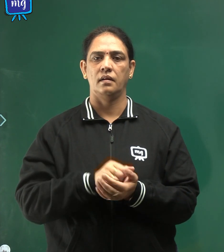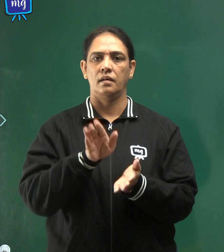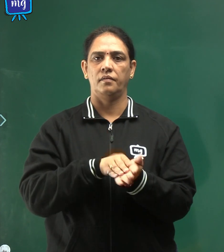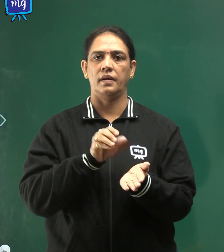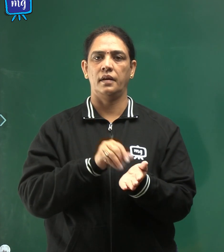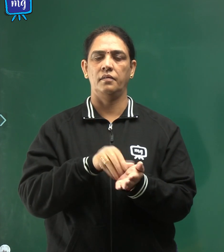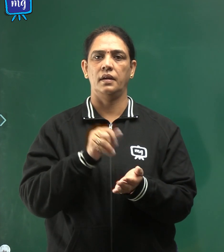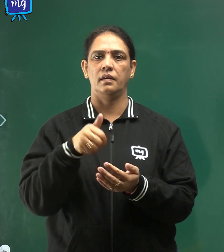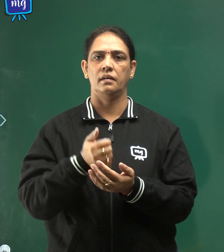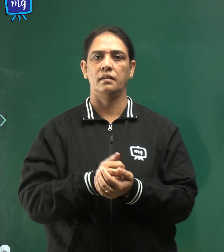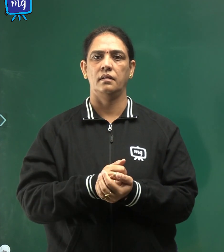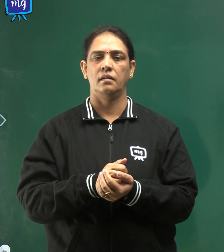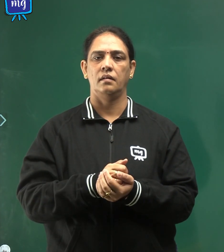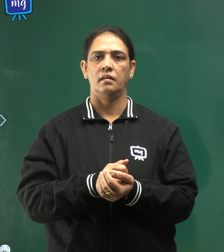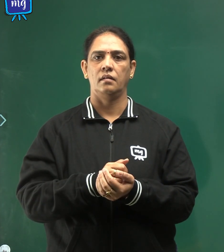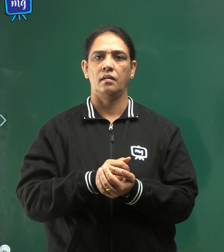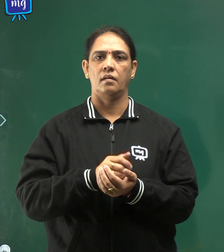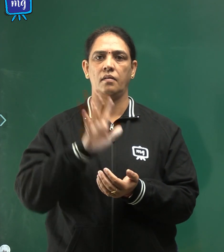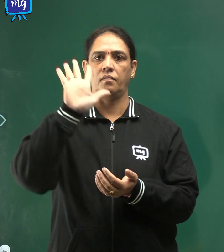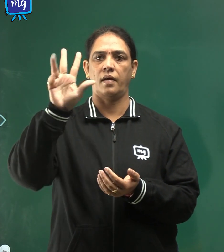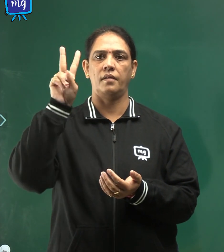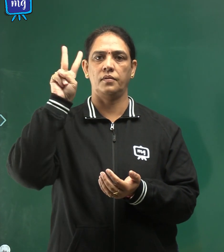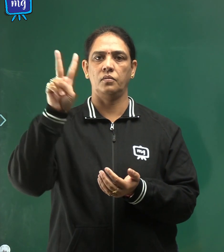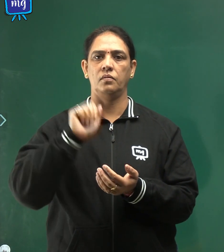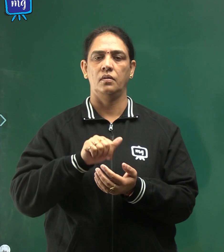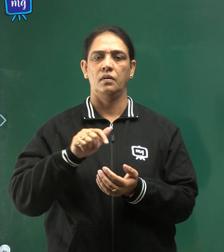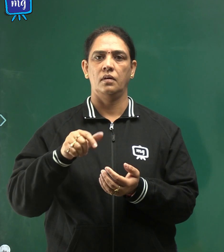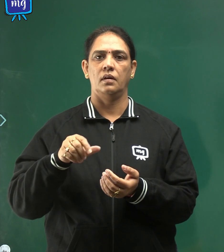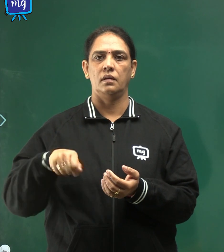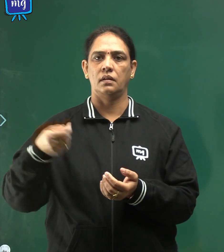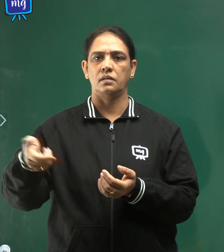फेंटी हुई 52 ताशों की